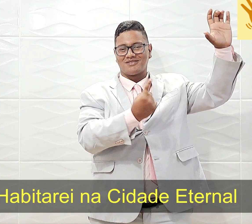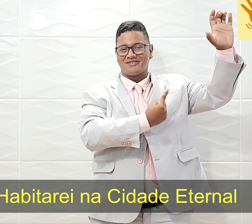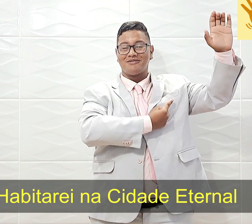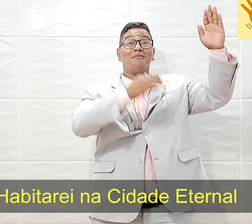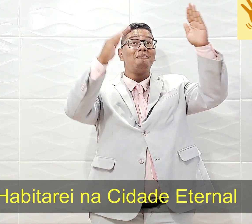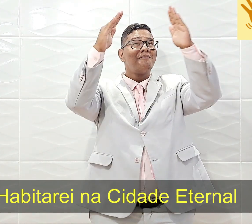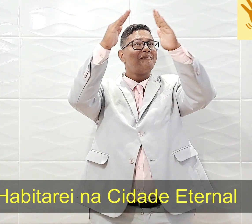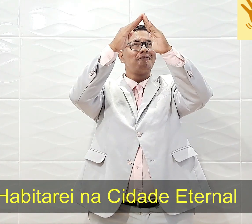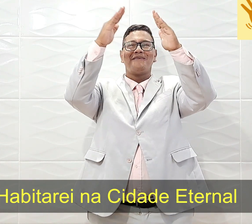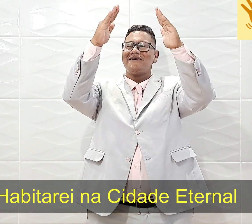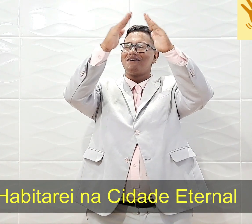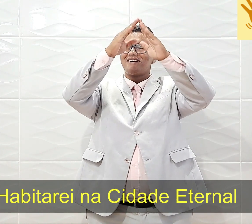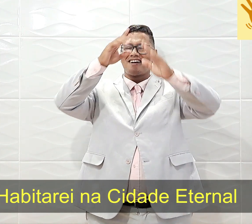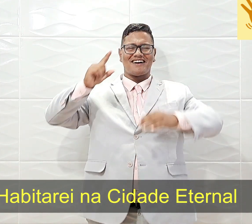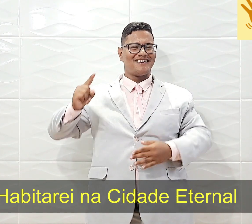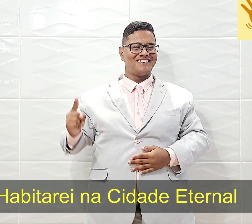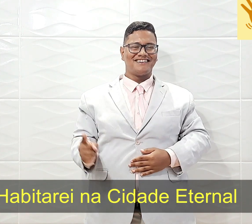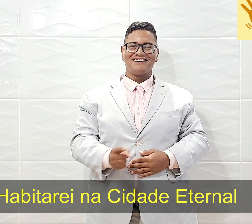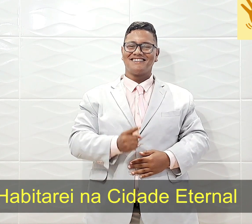Habitarei Na cidade